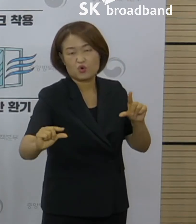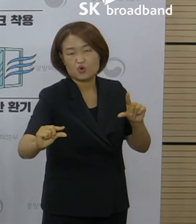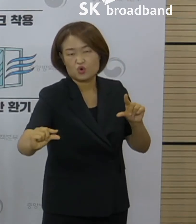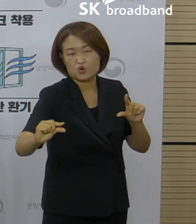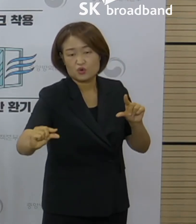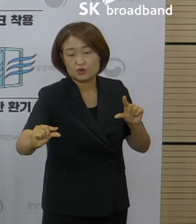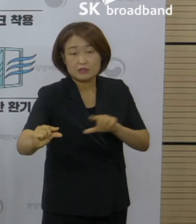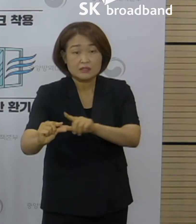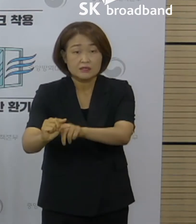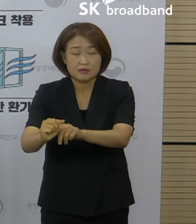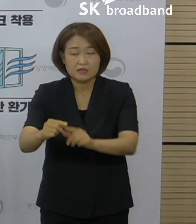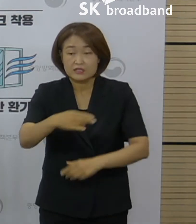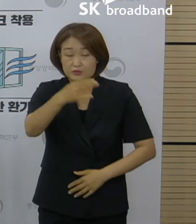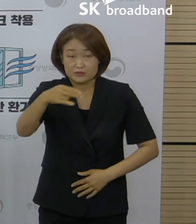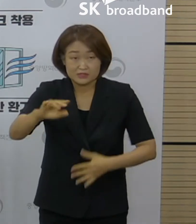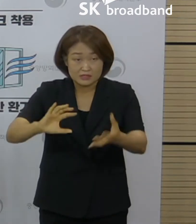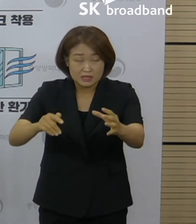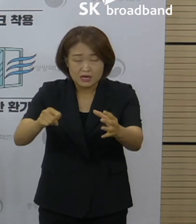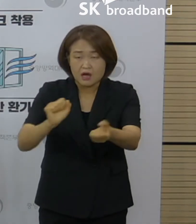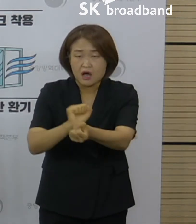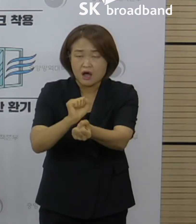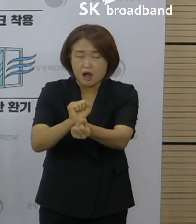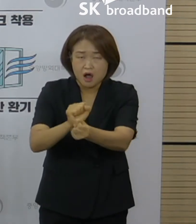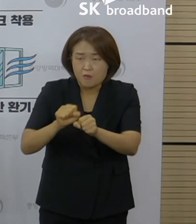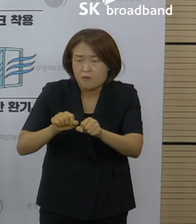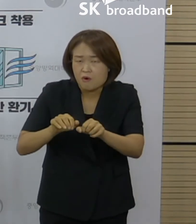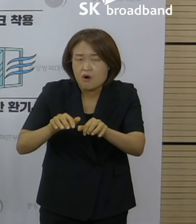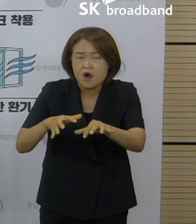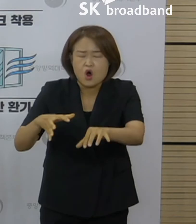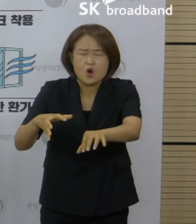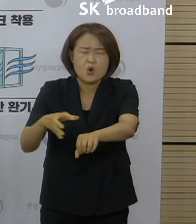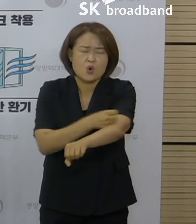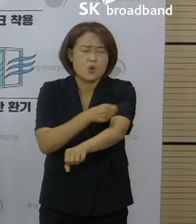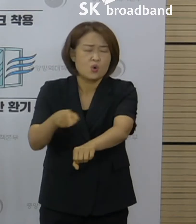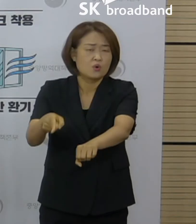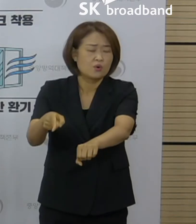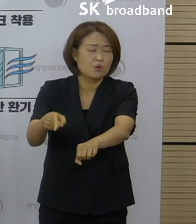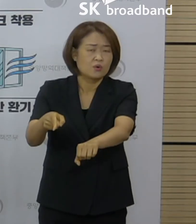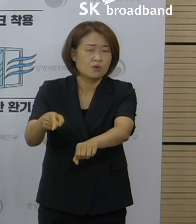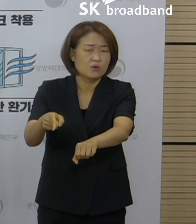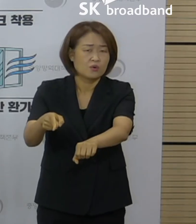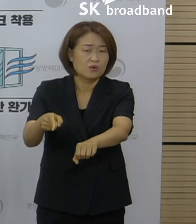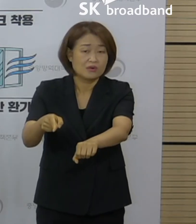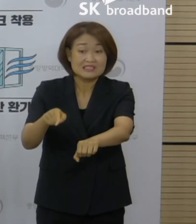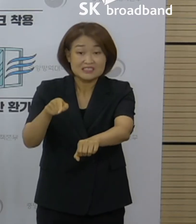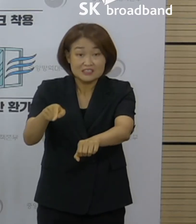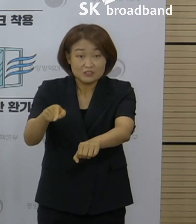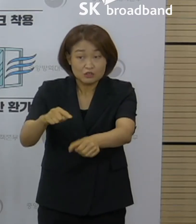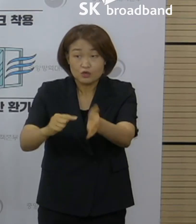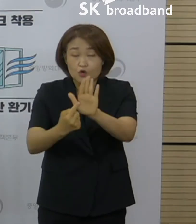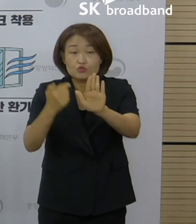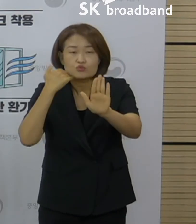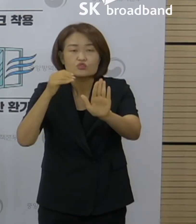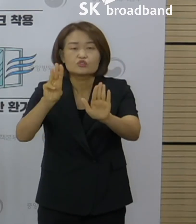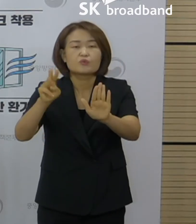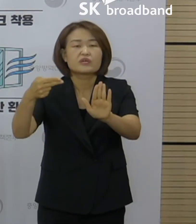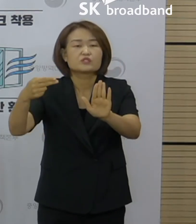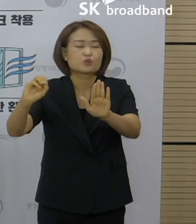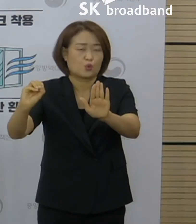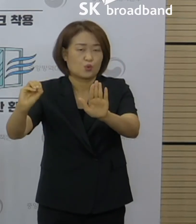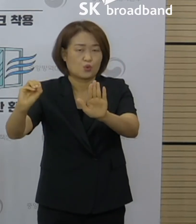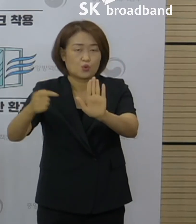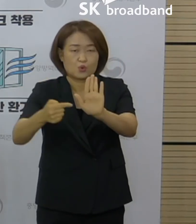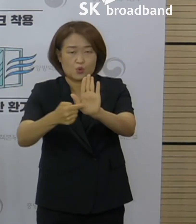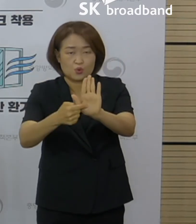그 코로나19 유행이 상당히 대규모로 일어나는 것으로 WHO의 공식적인 통계 또 여러 가지